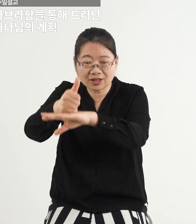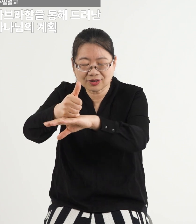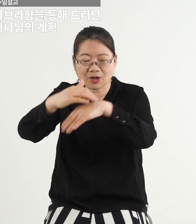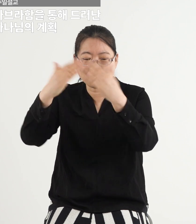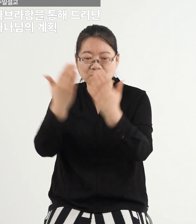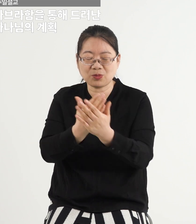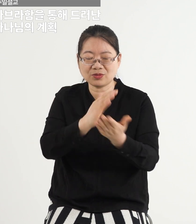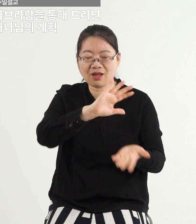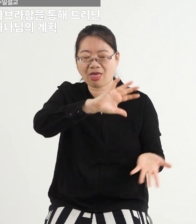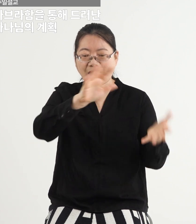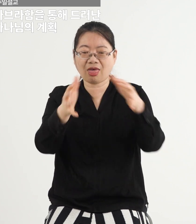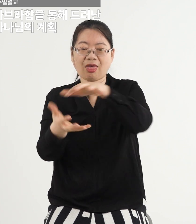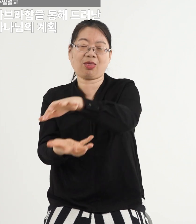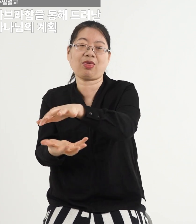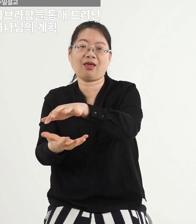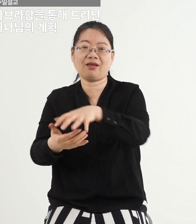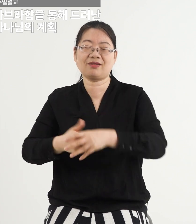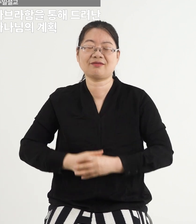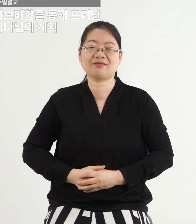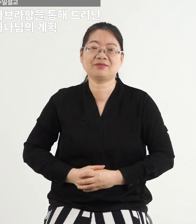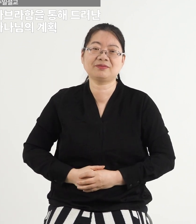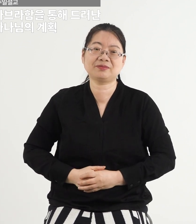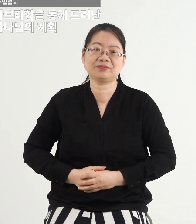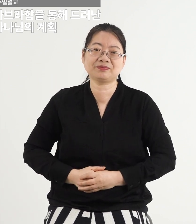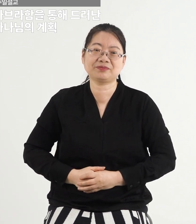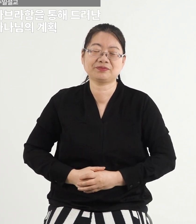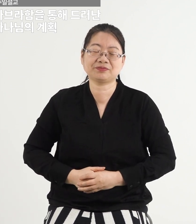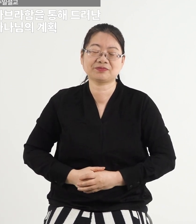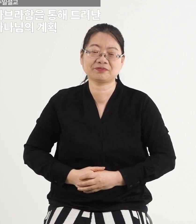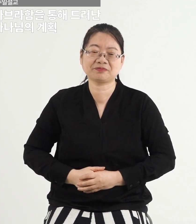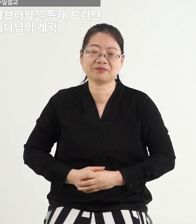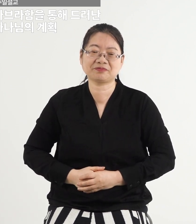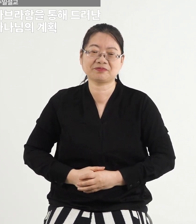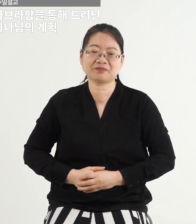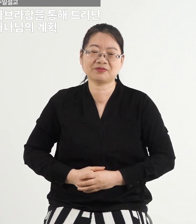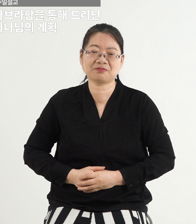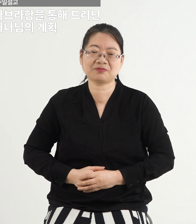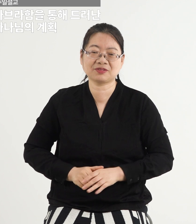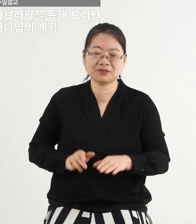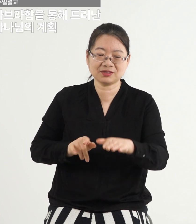엎으세요. 멋지게 뒤집으십니다. 역전의 명수예요.